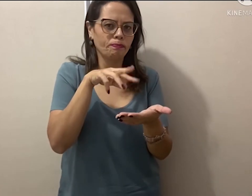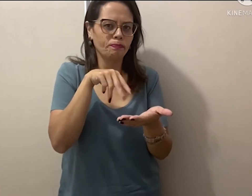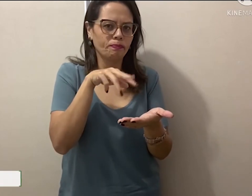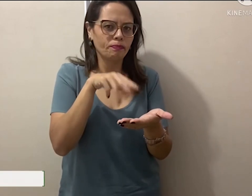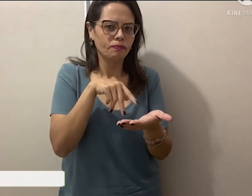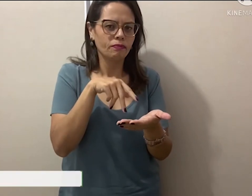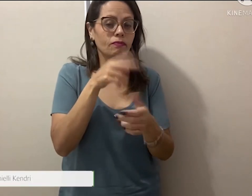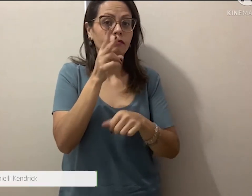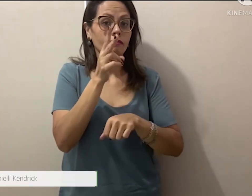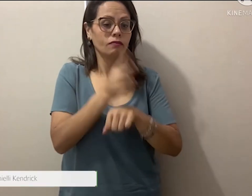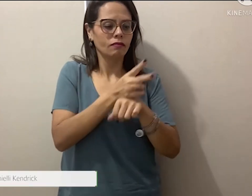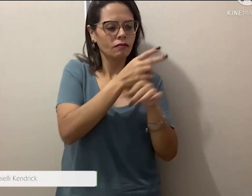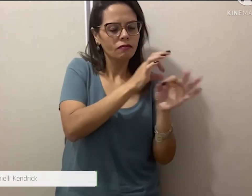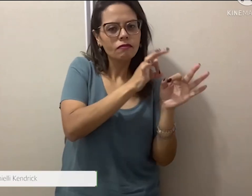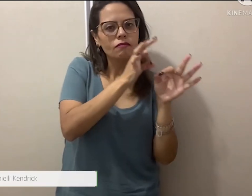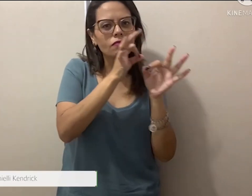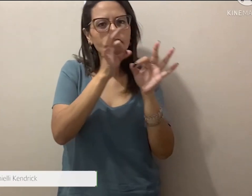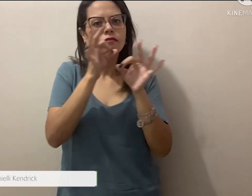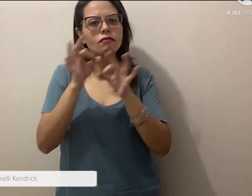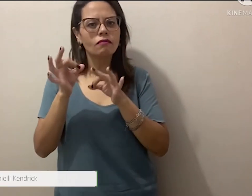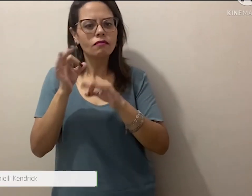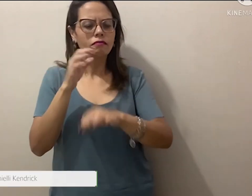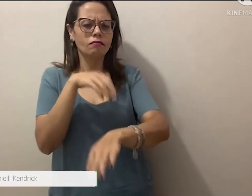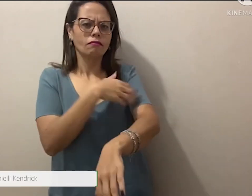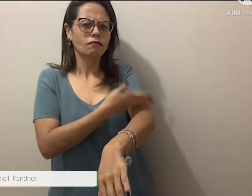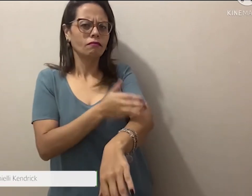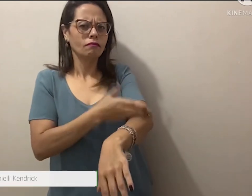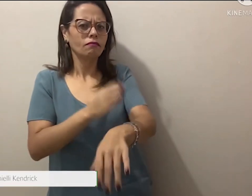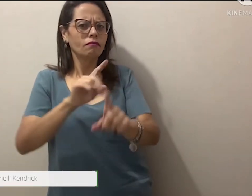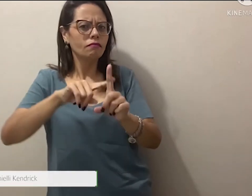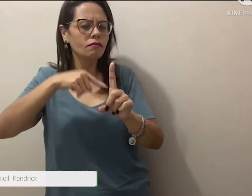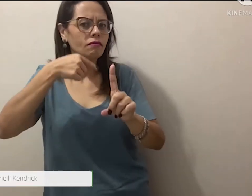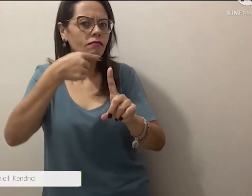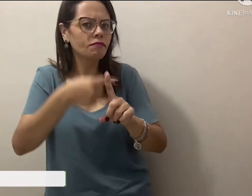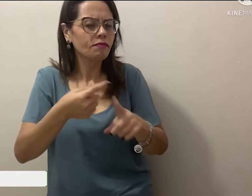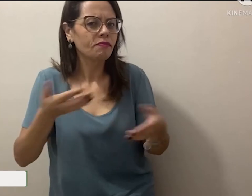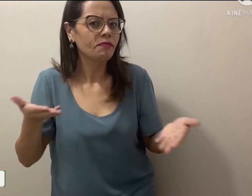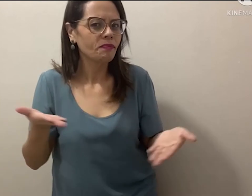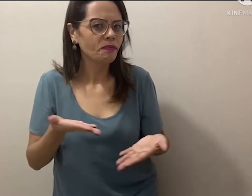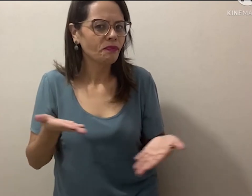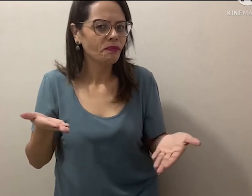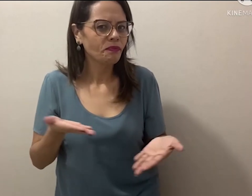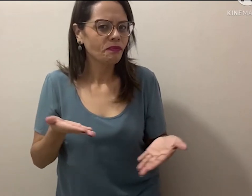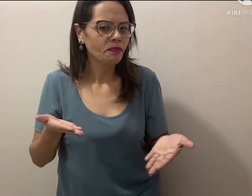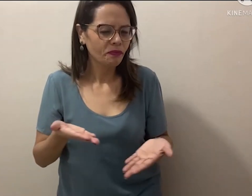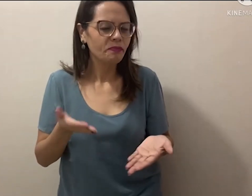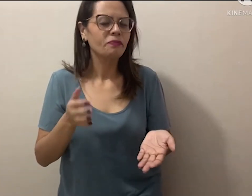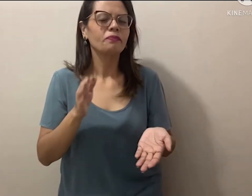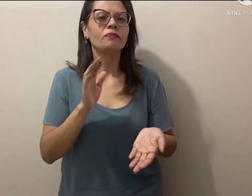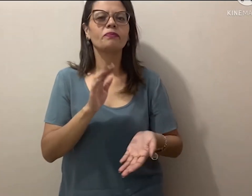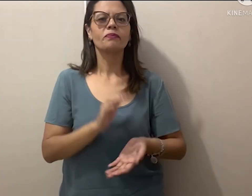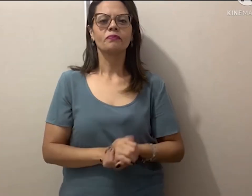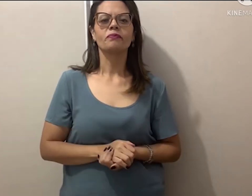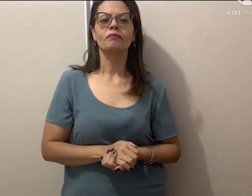Você já estudou, leu, acompanhou os vídeos e agora a gente vai treinar um pouco mais.